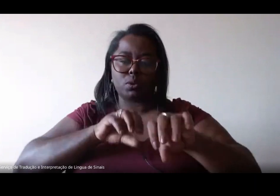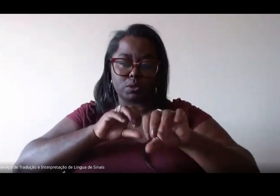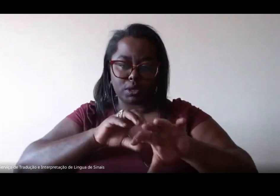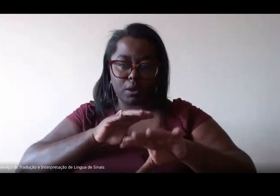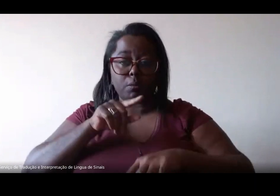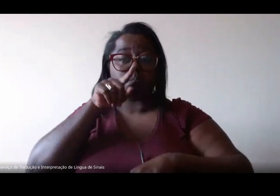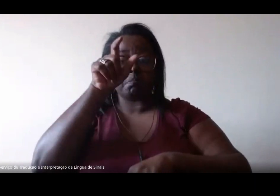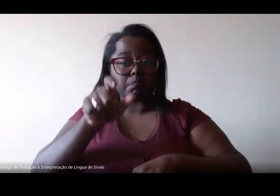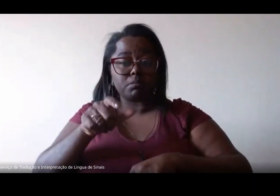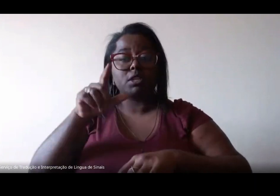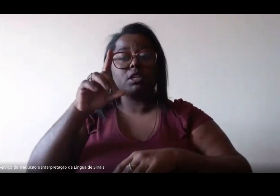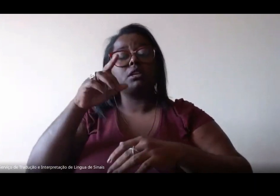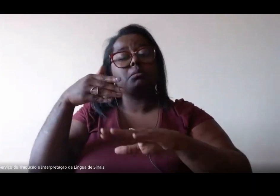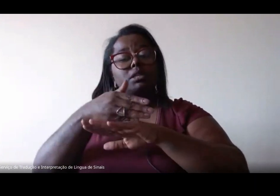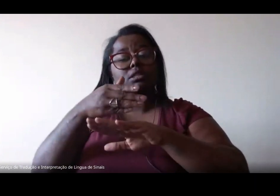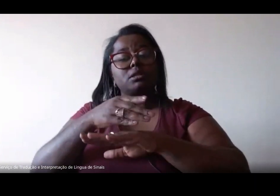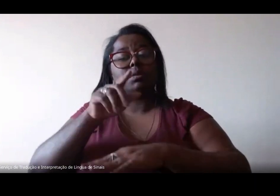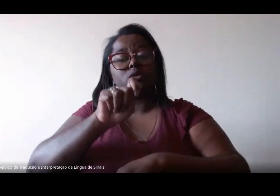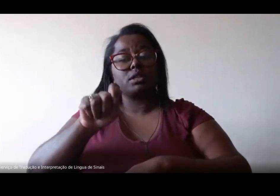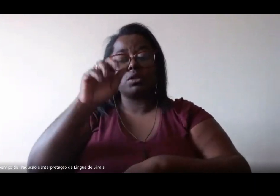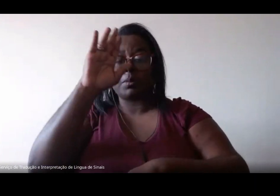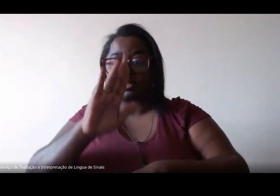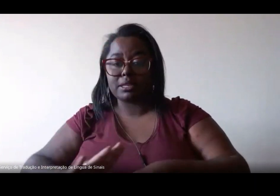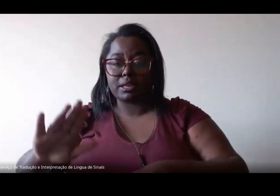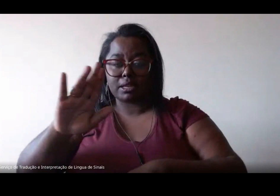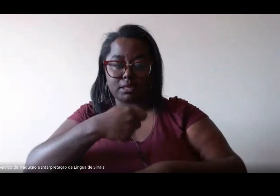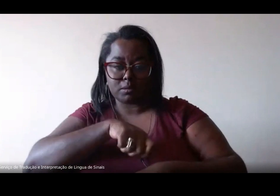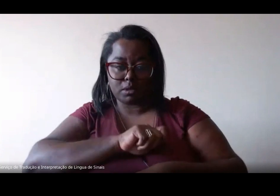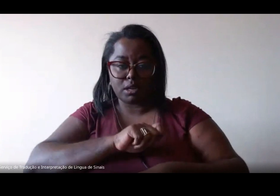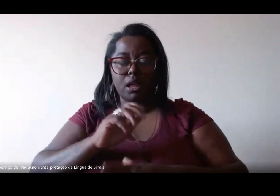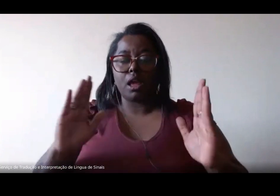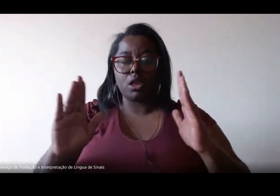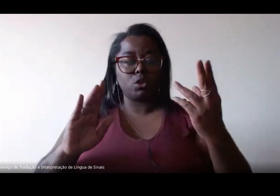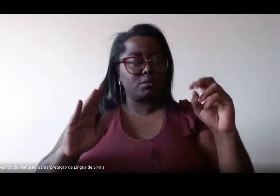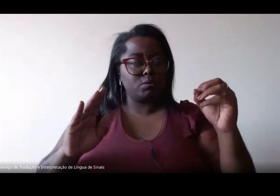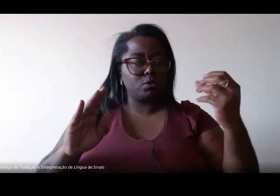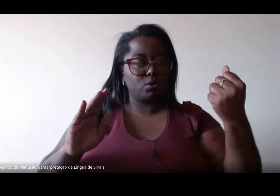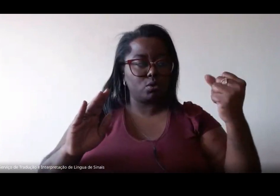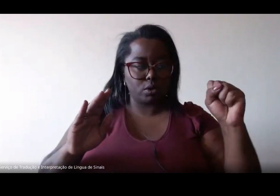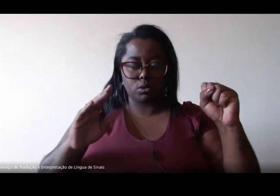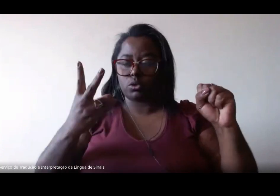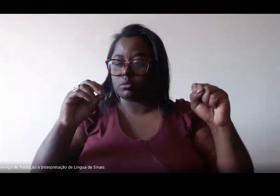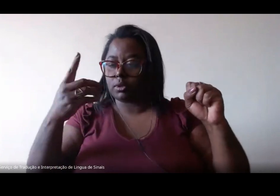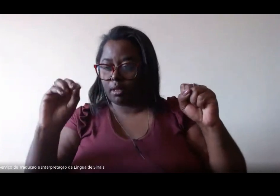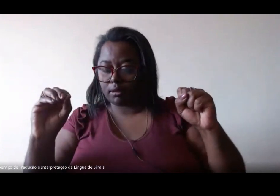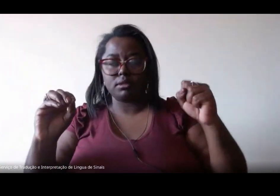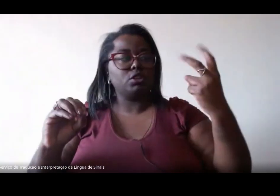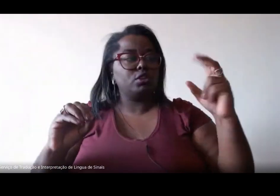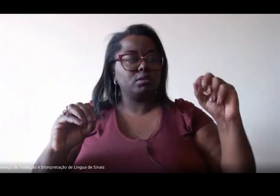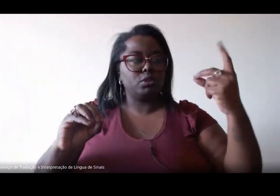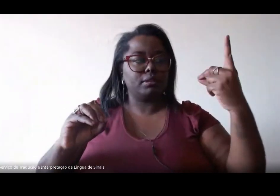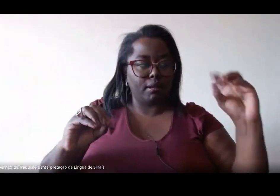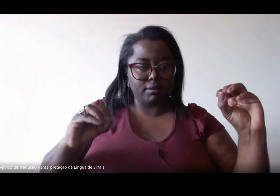educacional. Membro da diretoria da Associação Brasileira de Hispanistas nos biênios 2008-2010 e